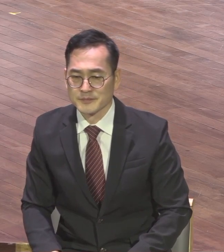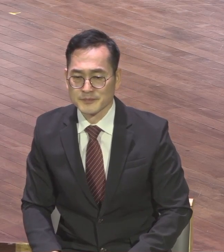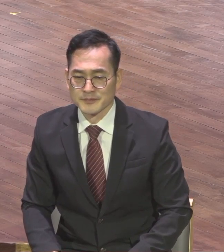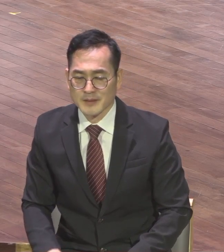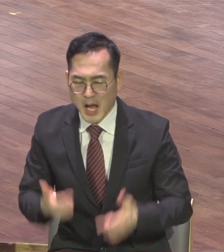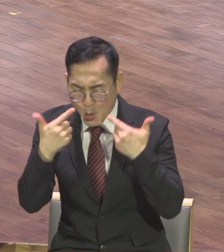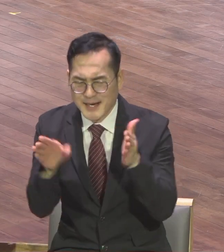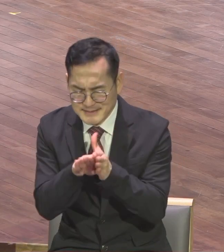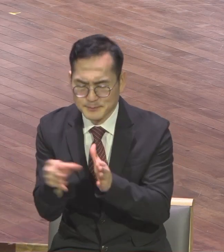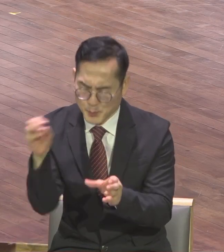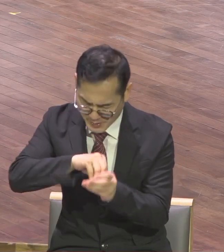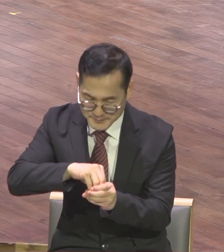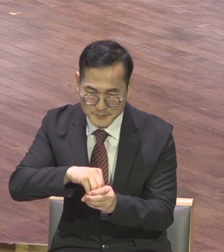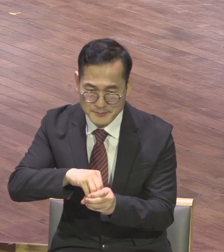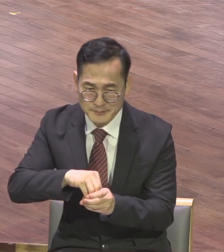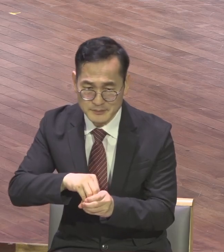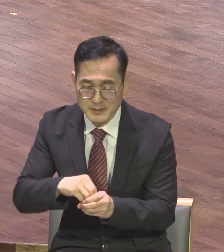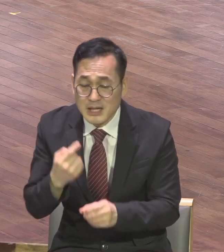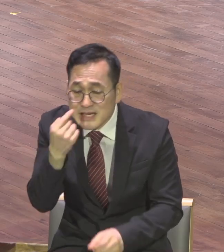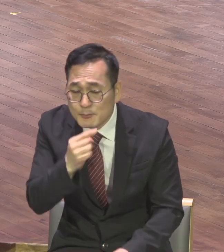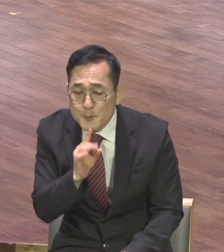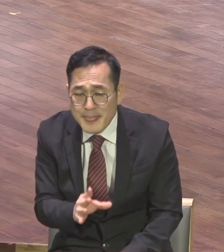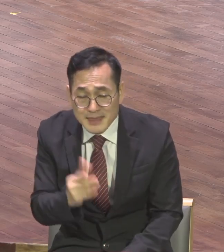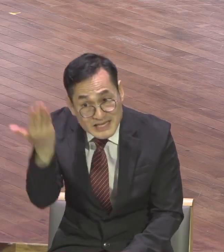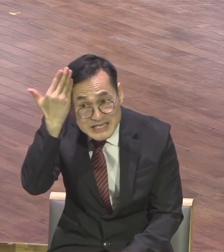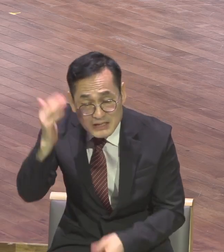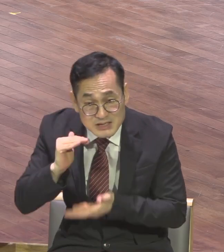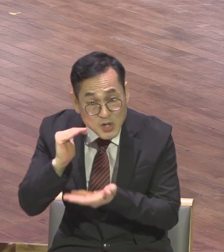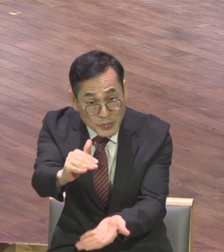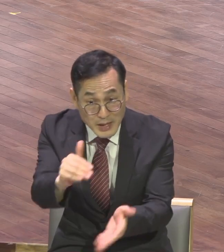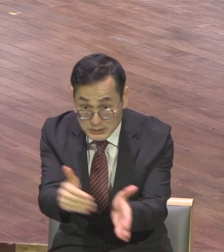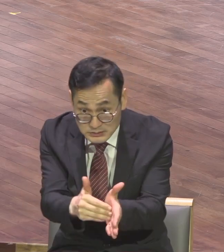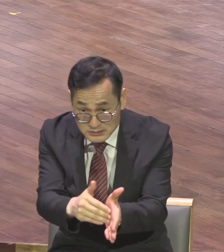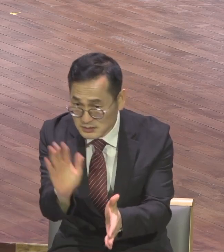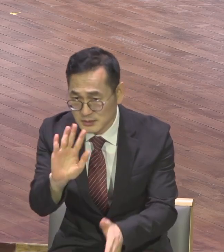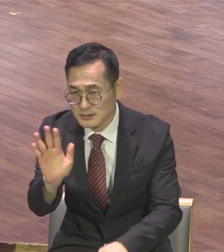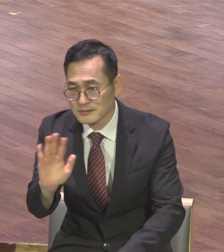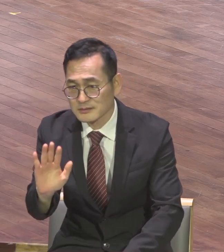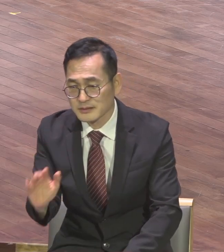복음이 단순한 말로만 단순한 지식적으로만 전달된 것이 아니라